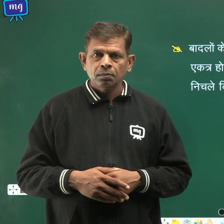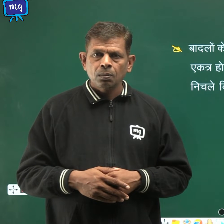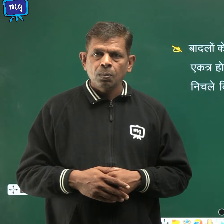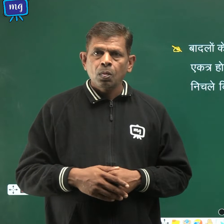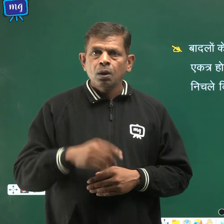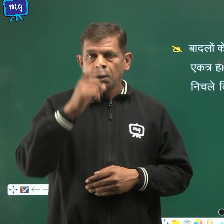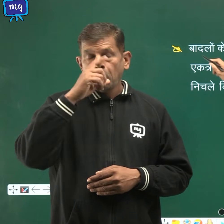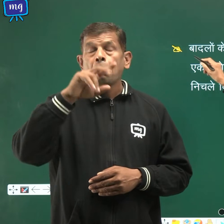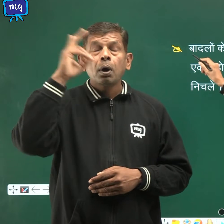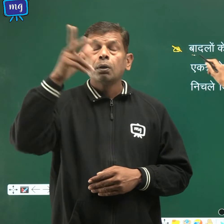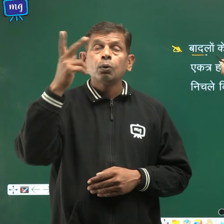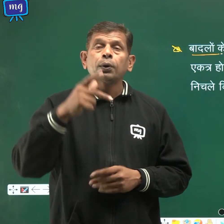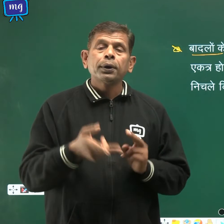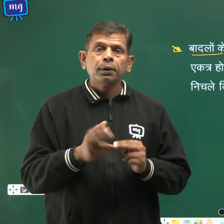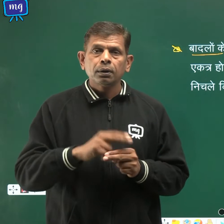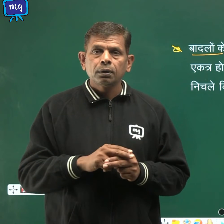बादलों के